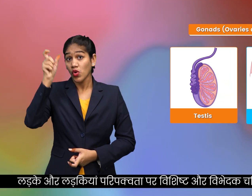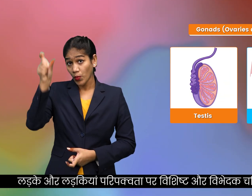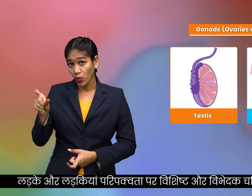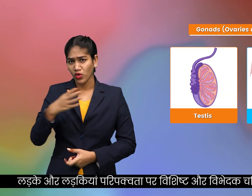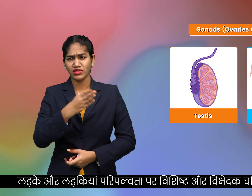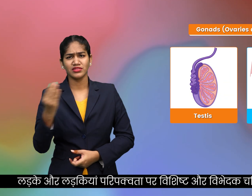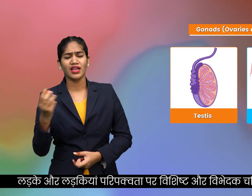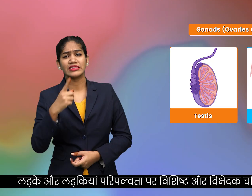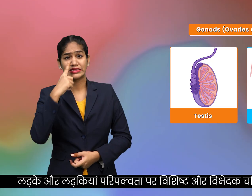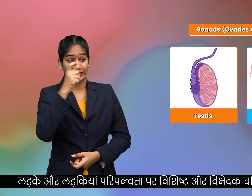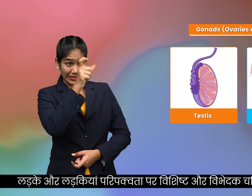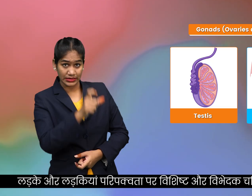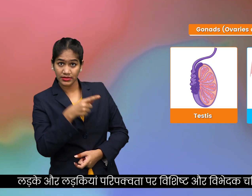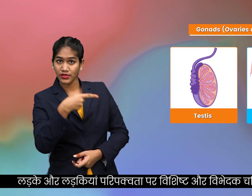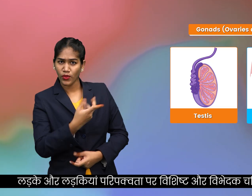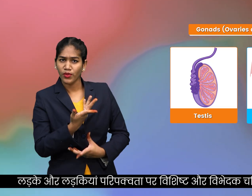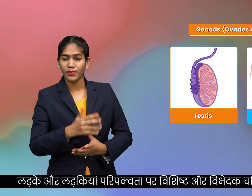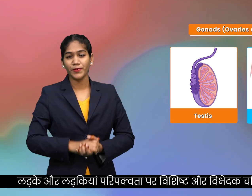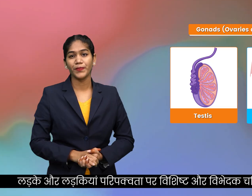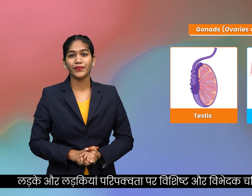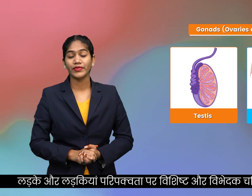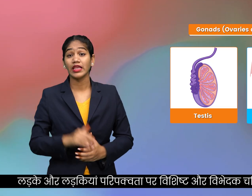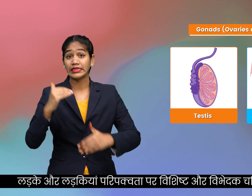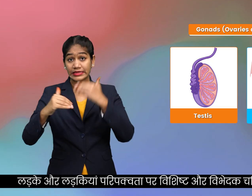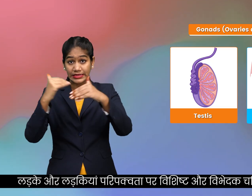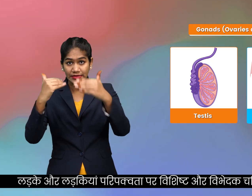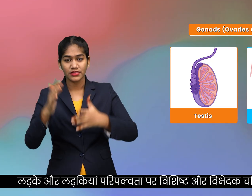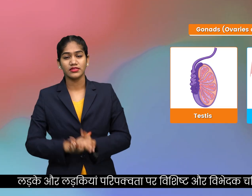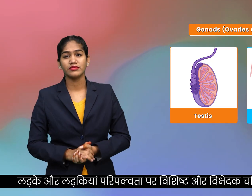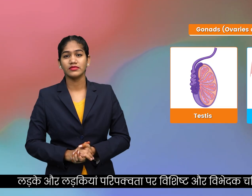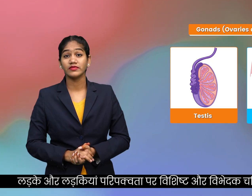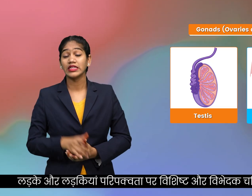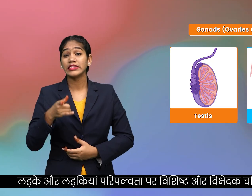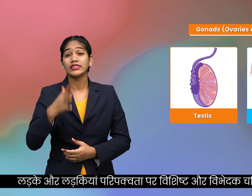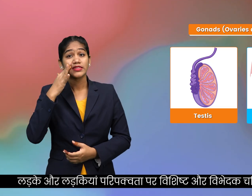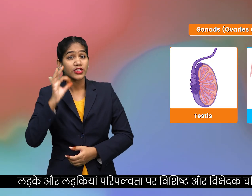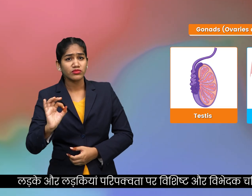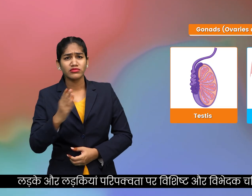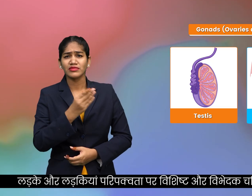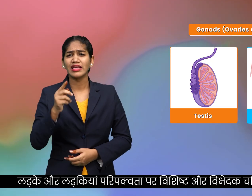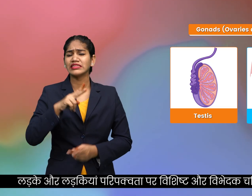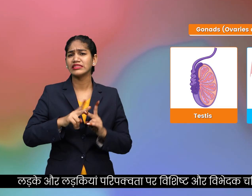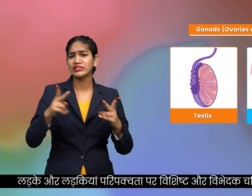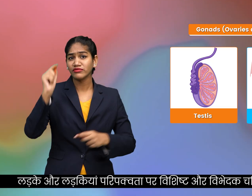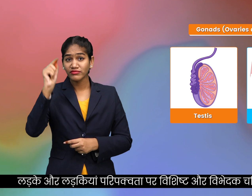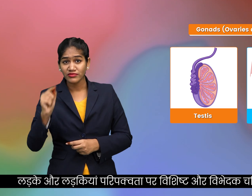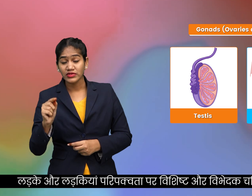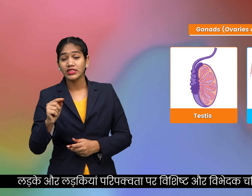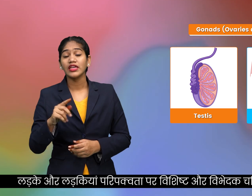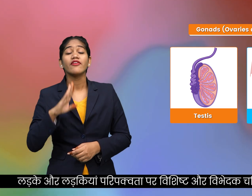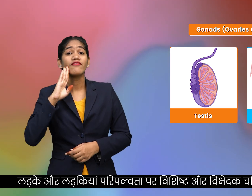लड़के और लड़कियों में परिपक्वता पर विशिष्ट और